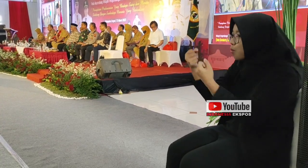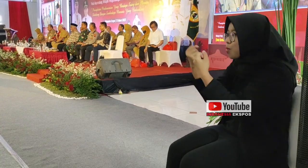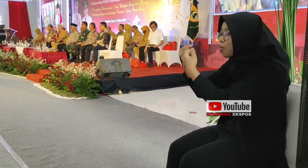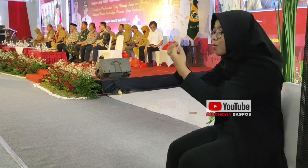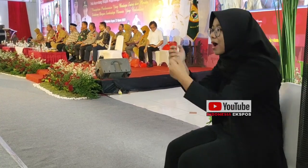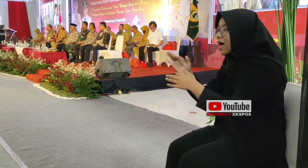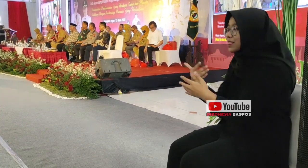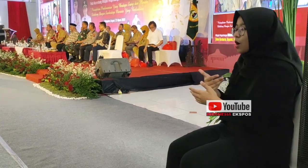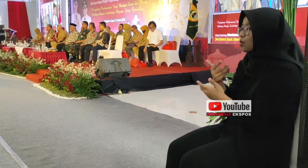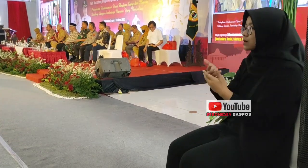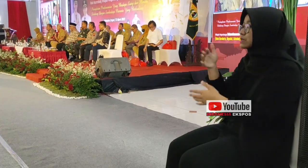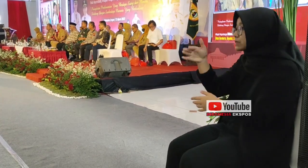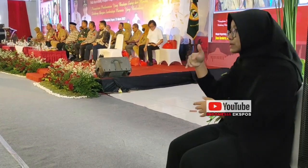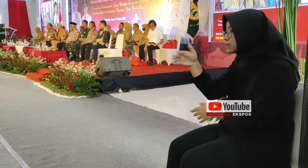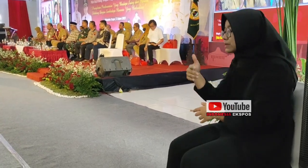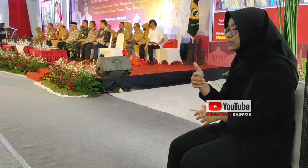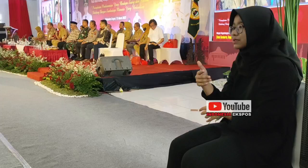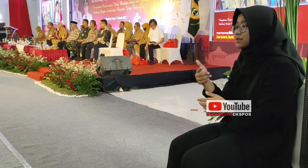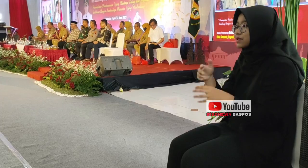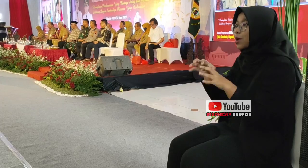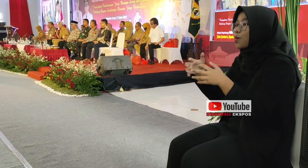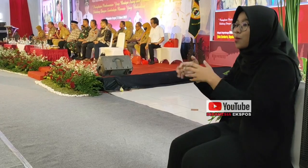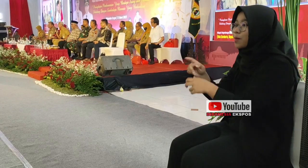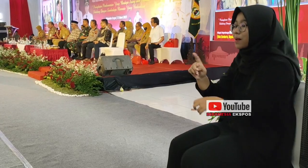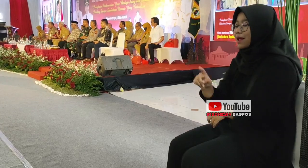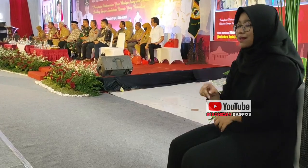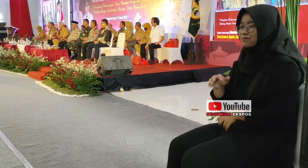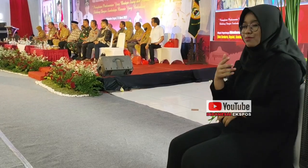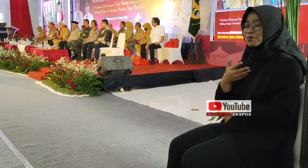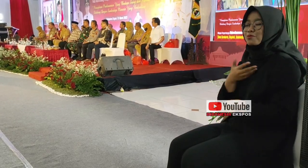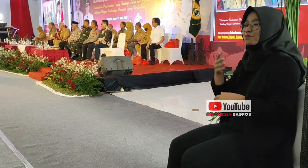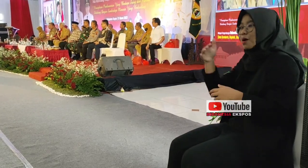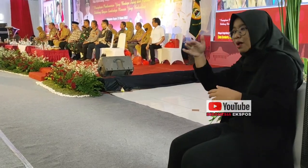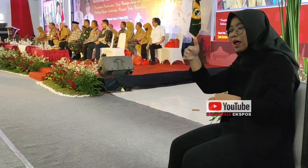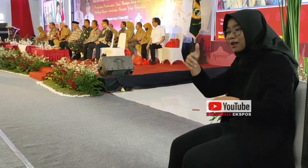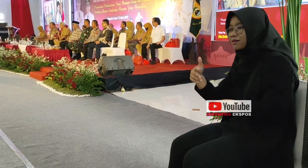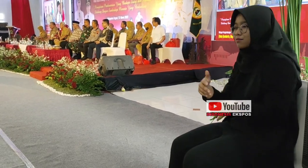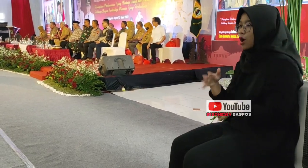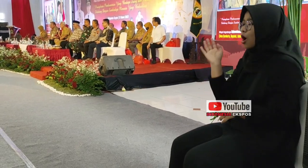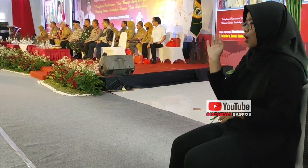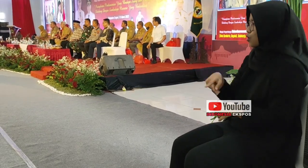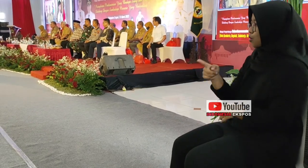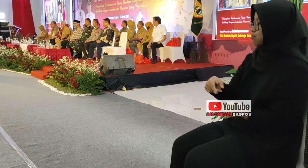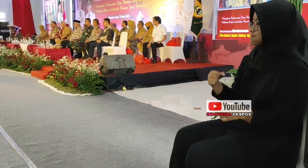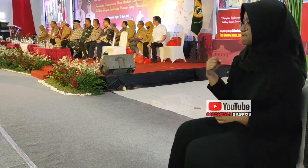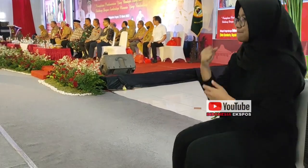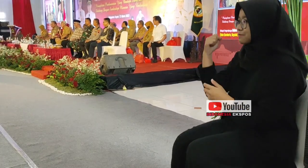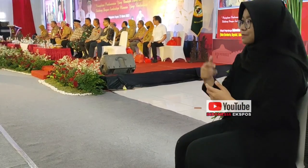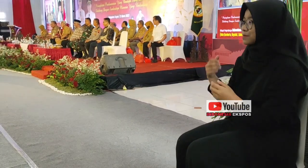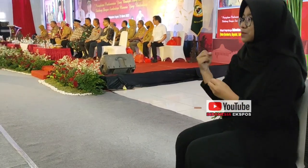ngono loh. Ya ngandani pak ya, alah, paling ngandani ya. Paling gue digetak ya wedi.